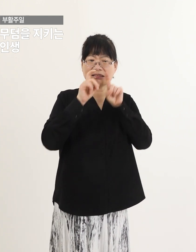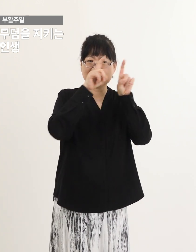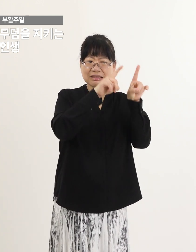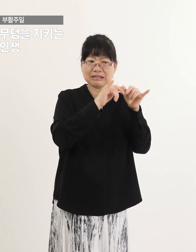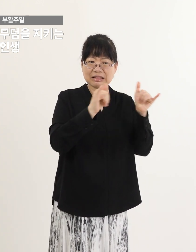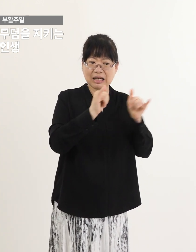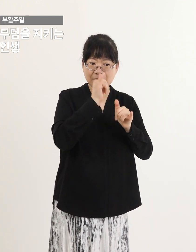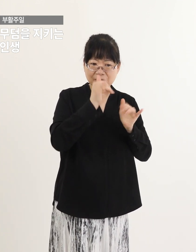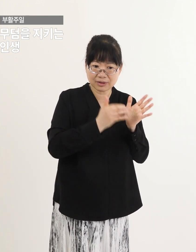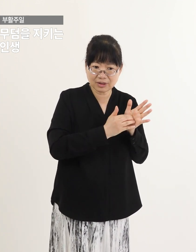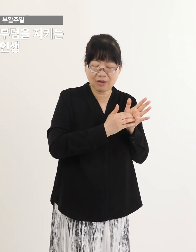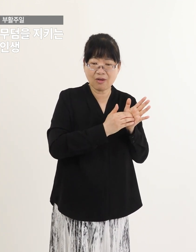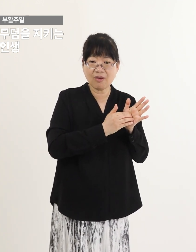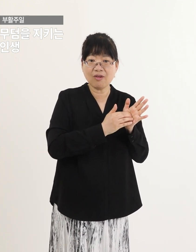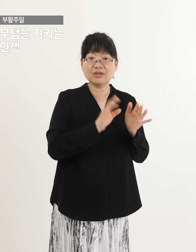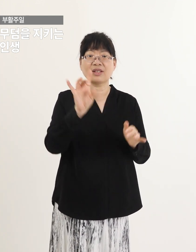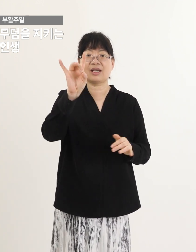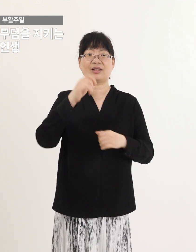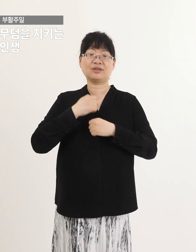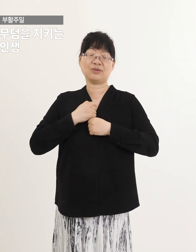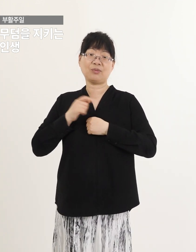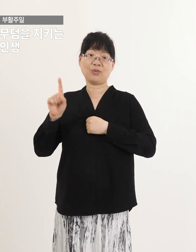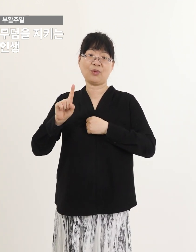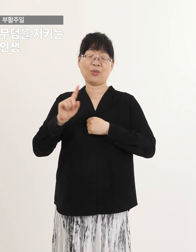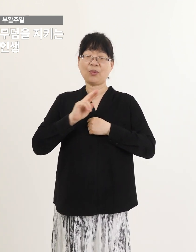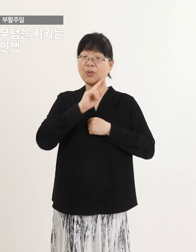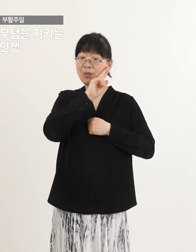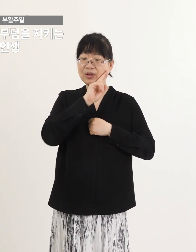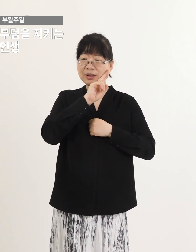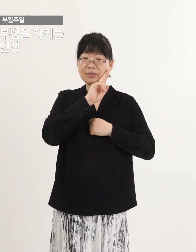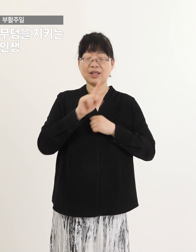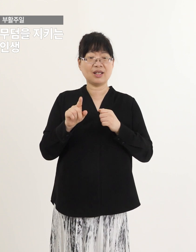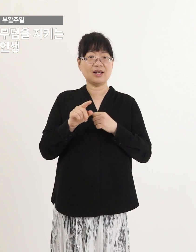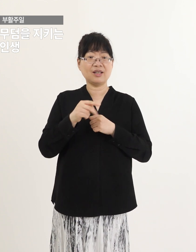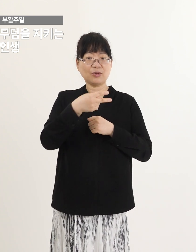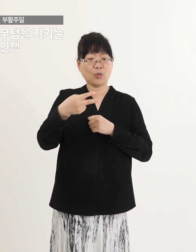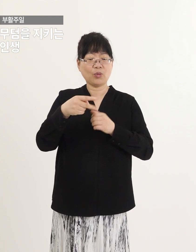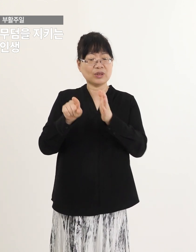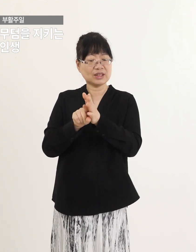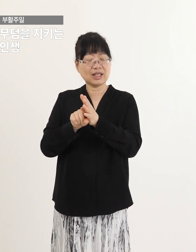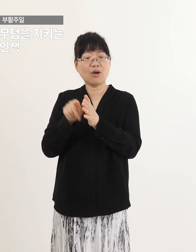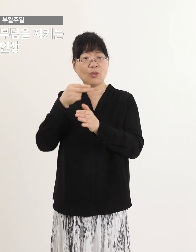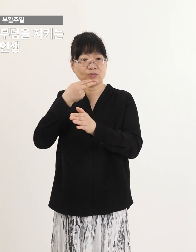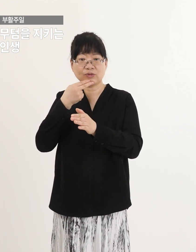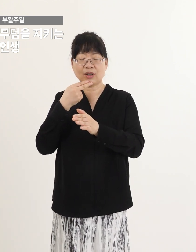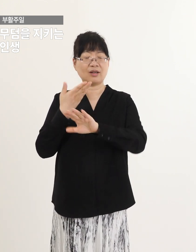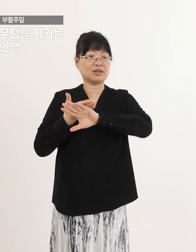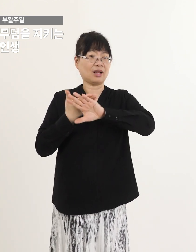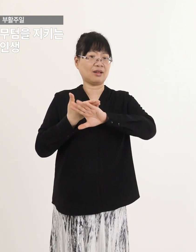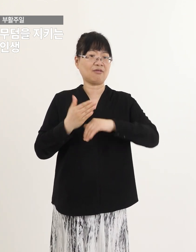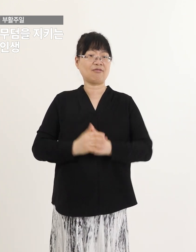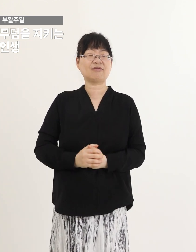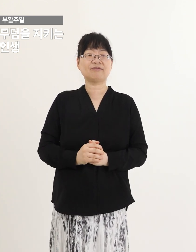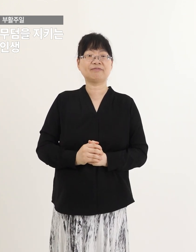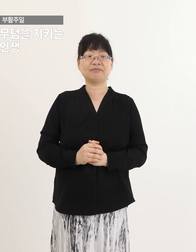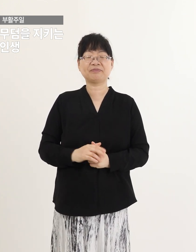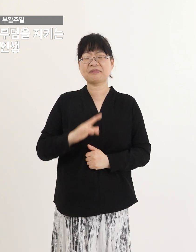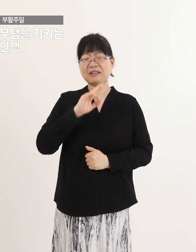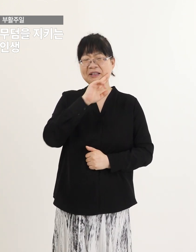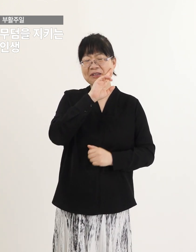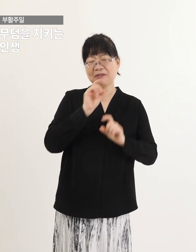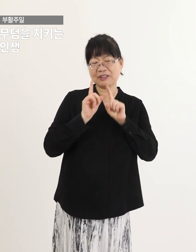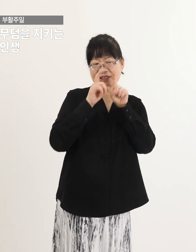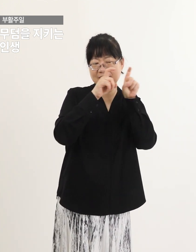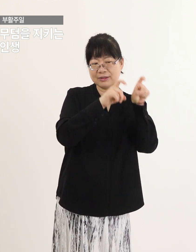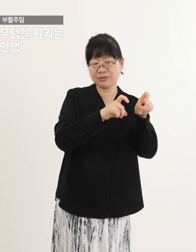그런데 한 가지 조심할 건 뭐냐면 의심이 불신앙은 아닙니다. 예? 의심이